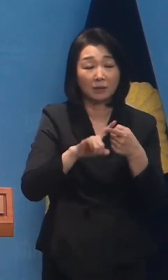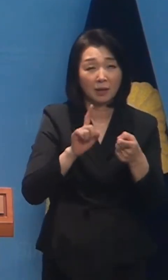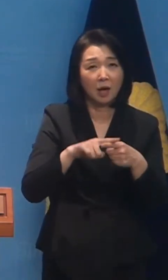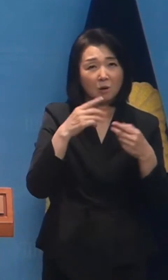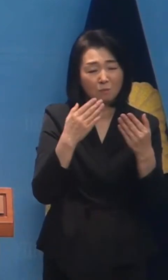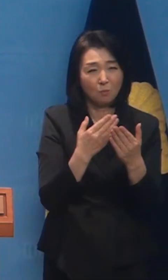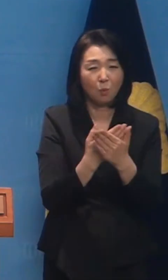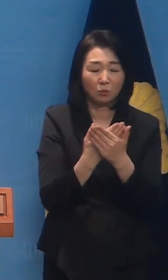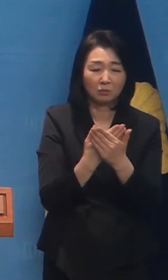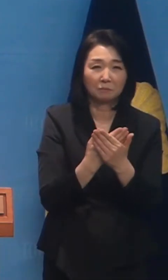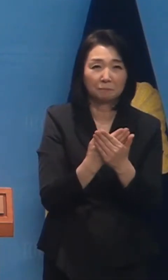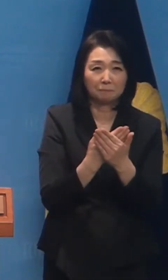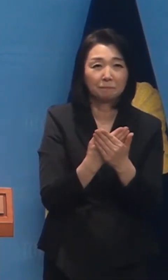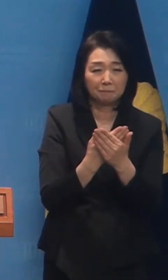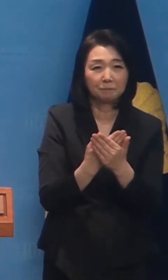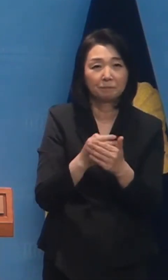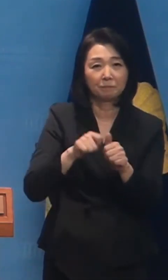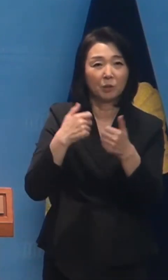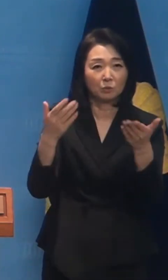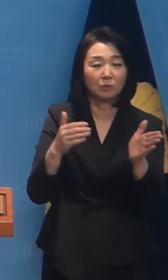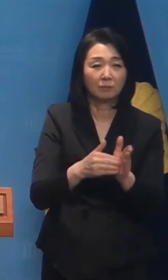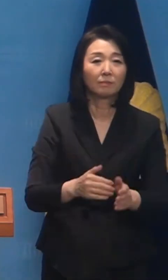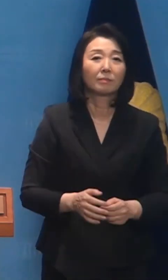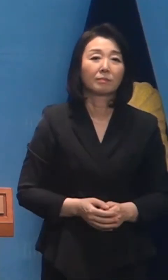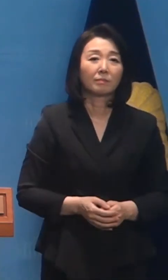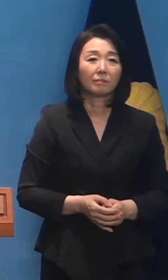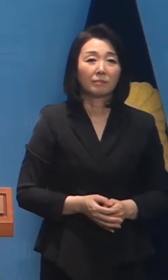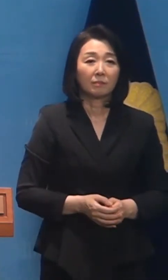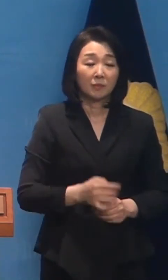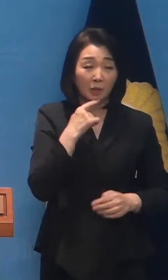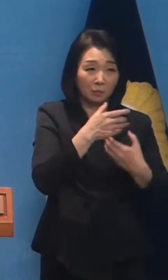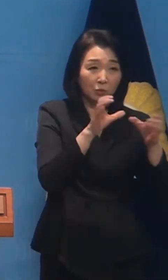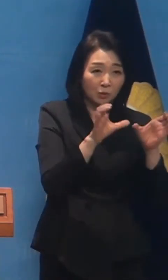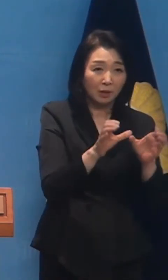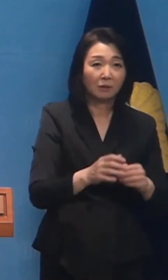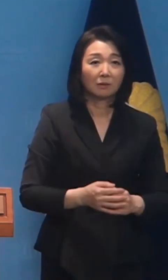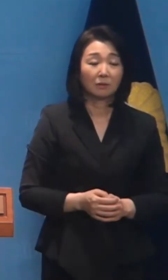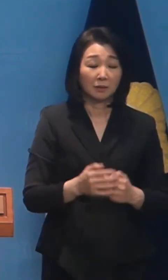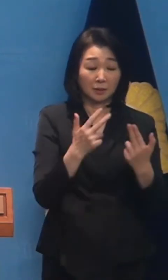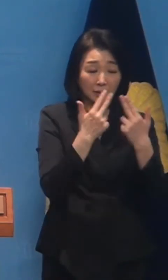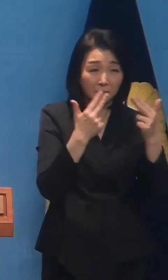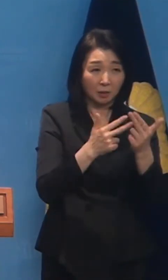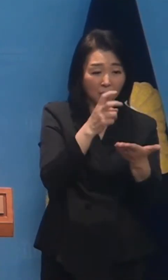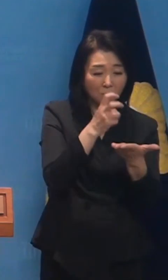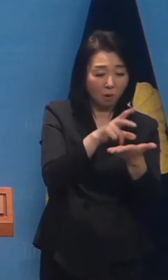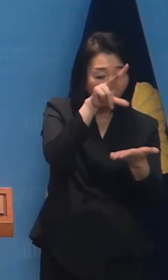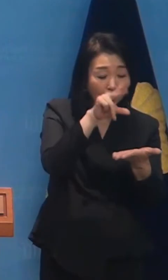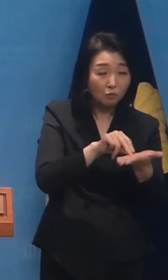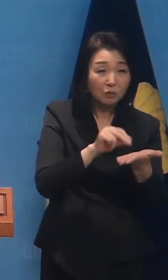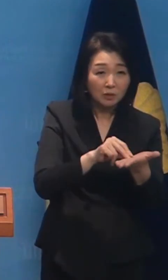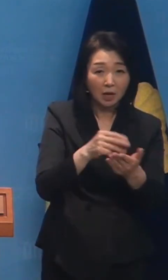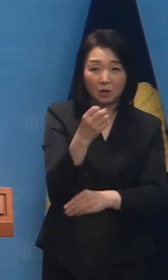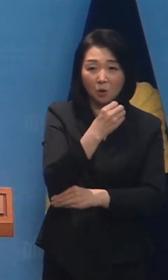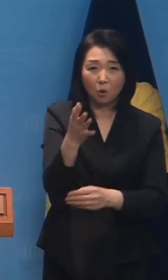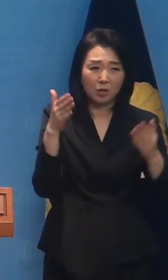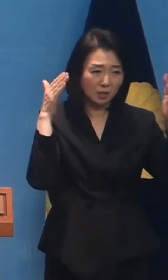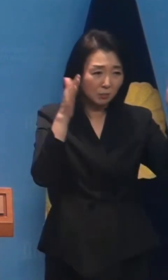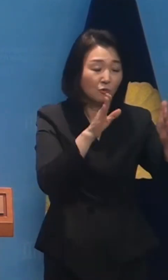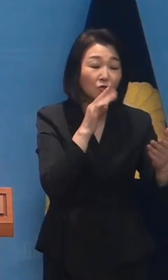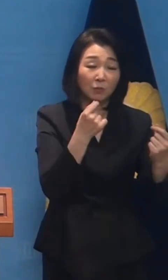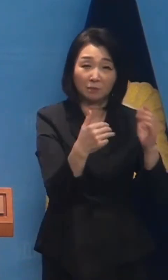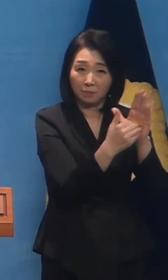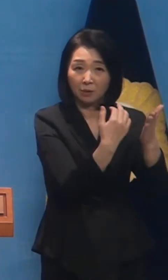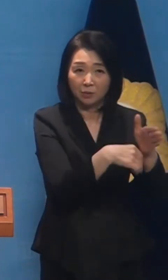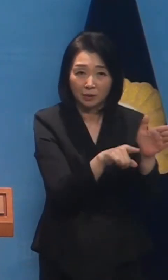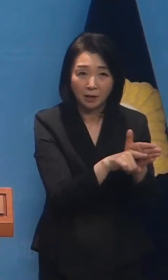재갈물리기라는 비판을 받아온 바 있습니다. 당시 민주당은 이재명 사법 리스크가 언론에 집중 조명되자 이를